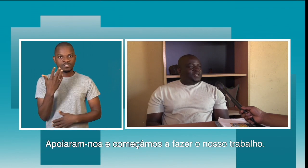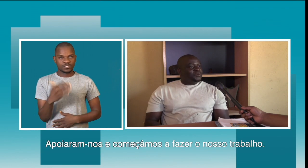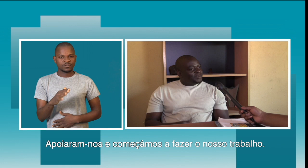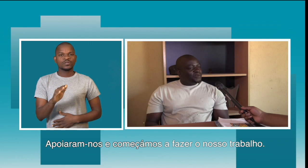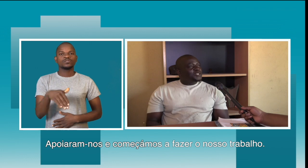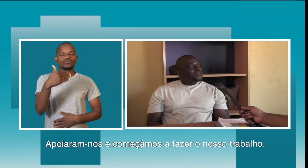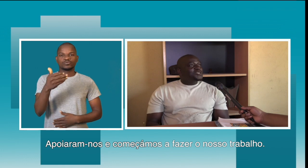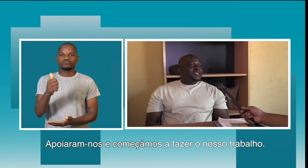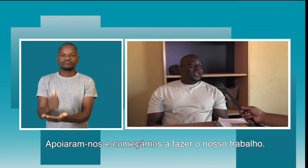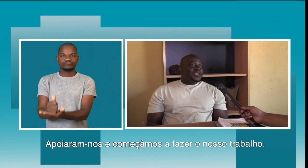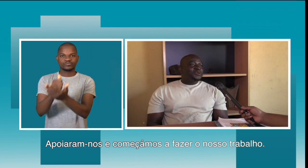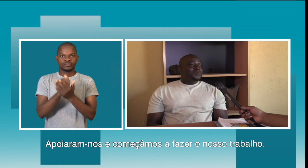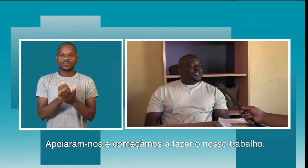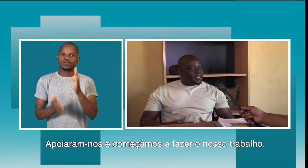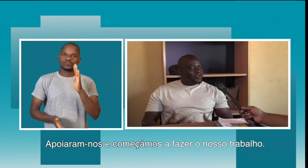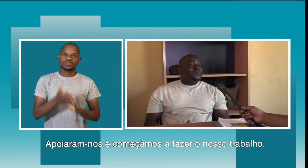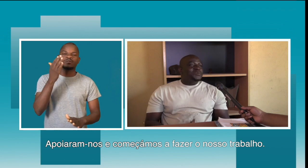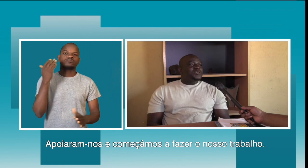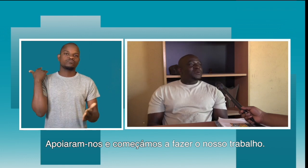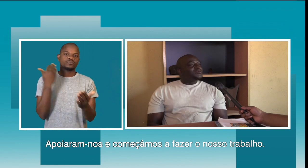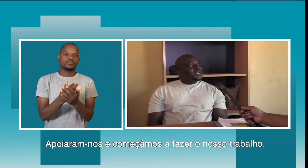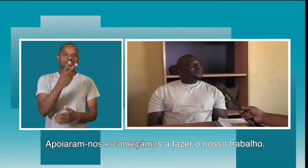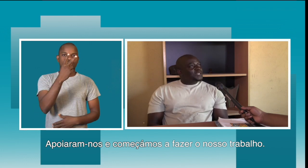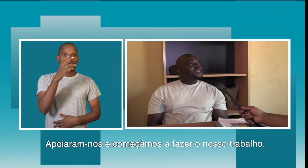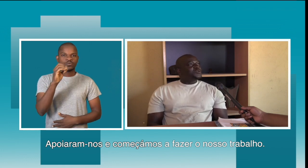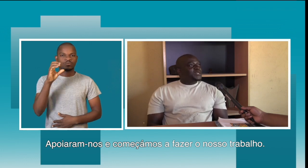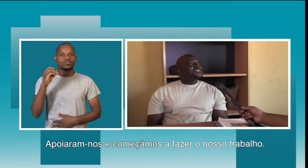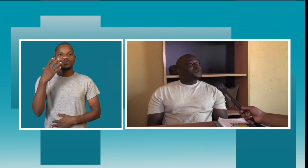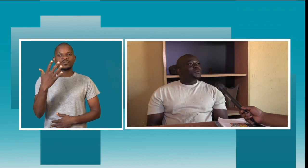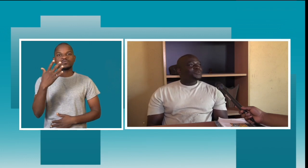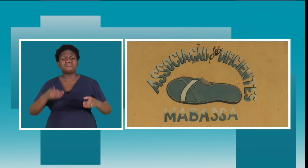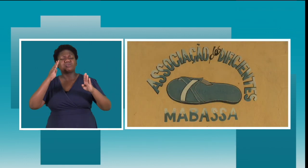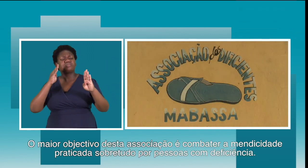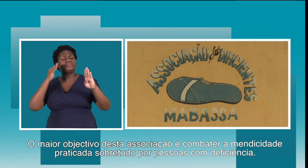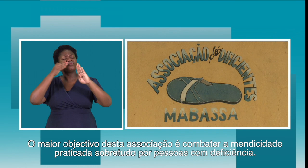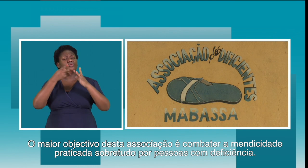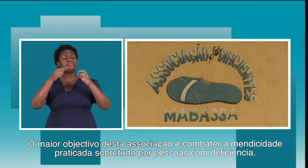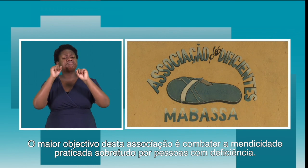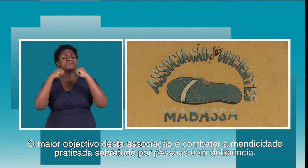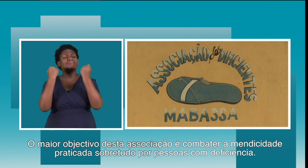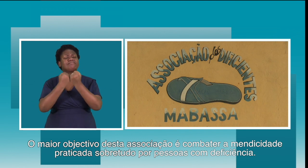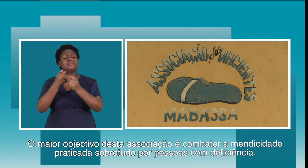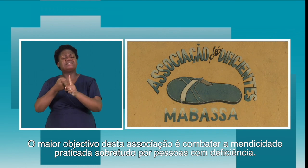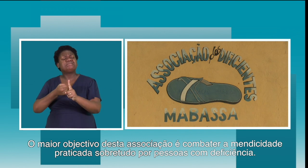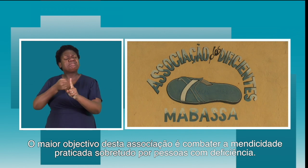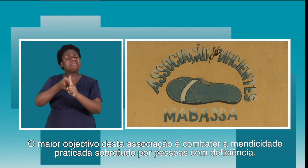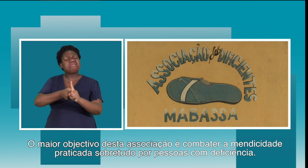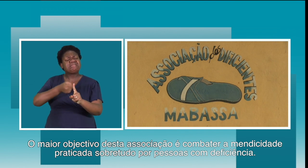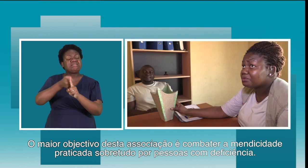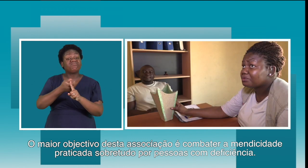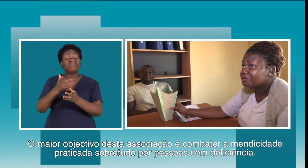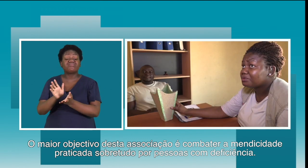O maior objetivo desta